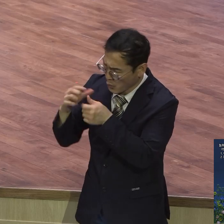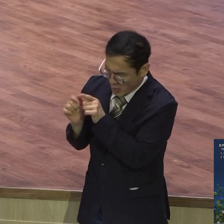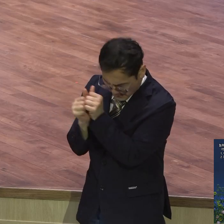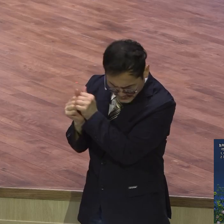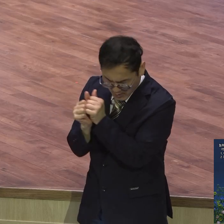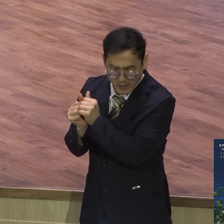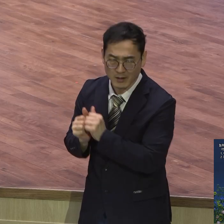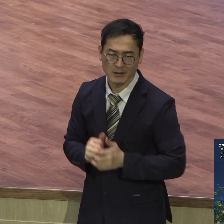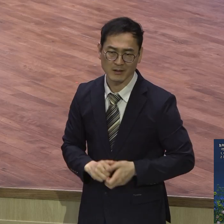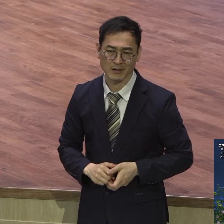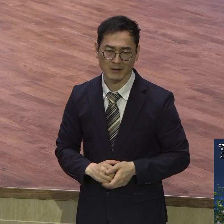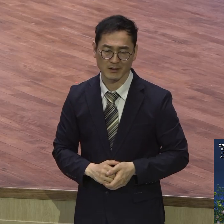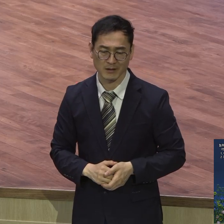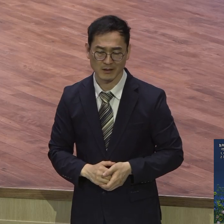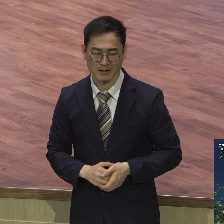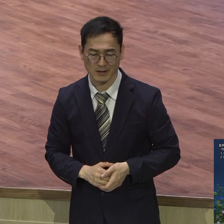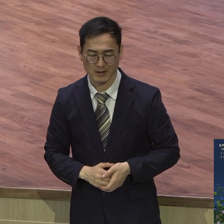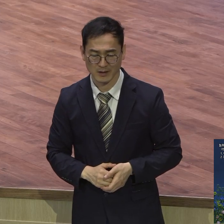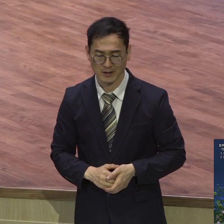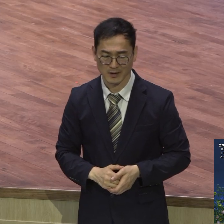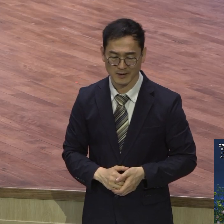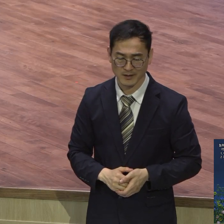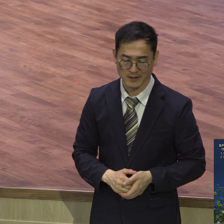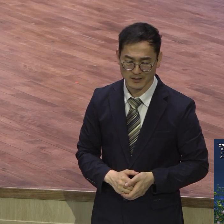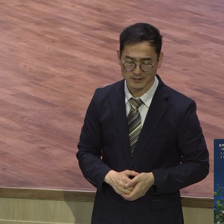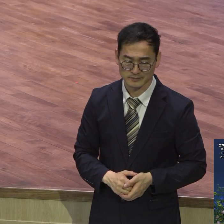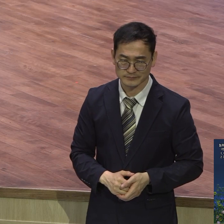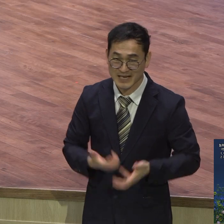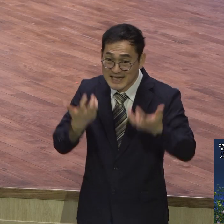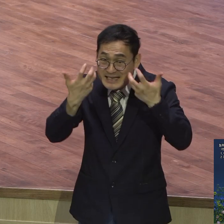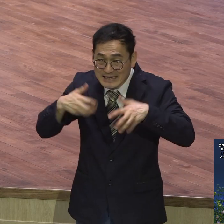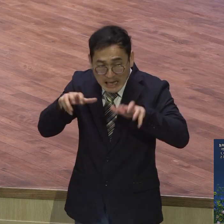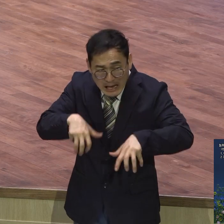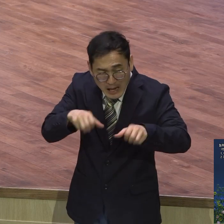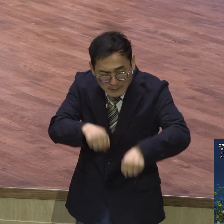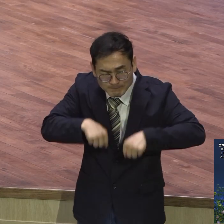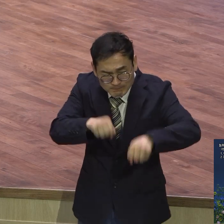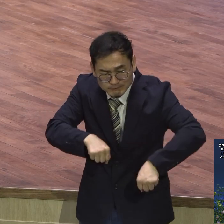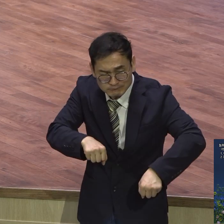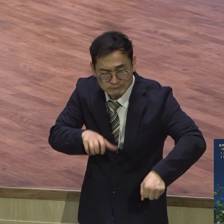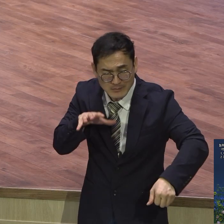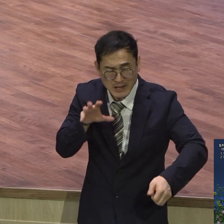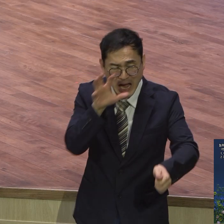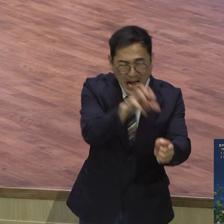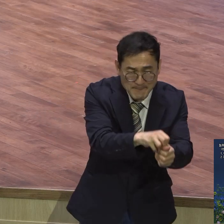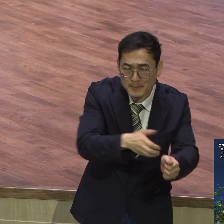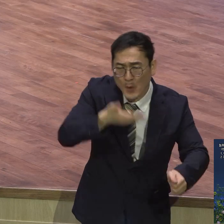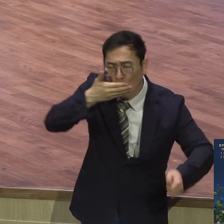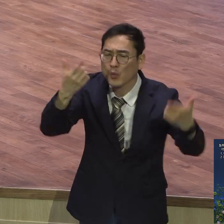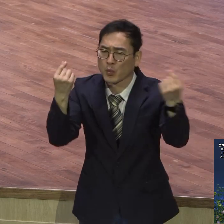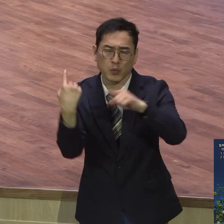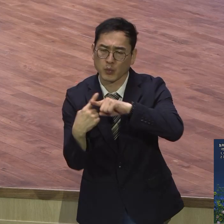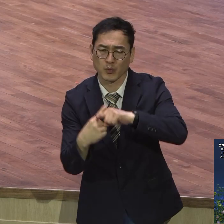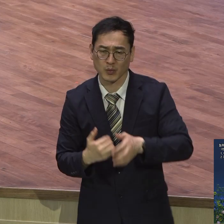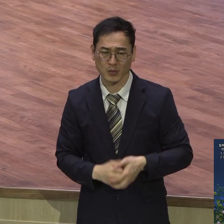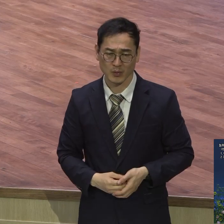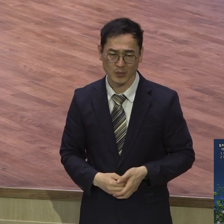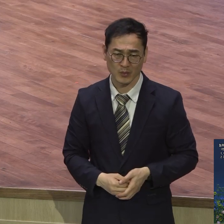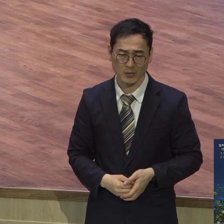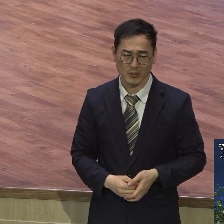자신들에게는 먹잇감밖에 되지 않는다 밥이다 그래야 밥이다 전에 성경은 밥이라 아무것도 아니라